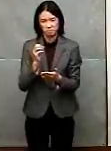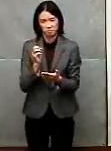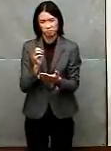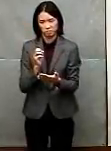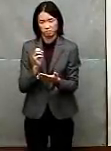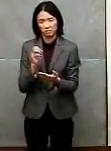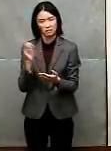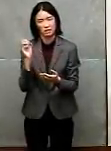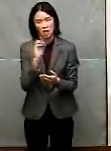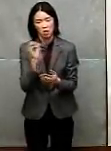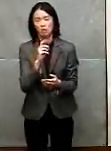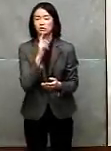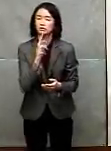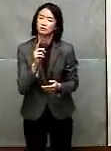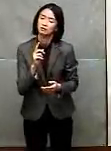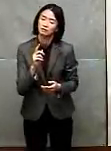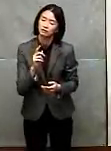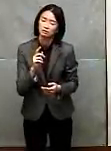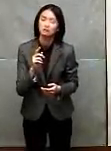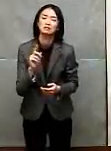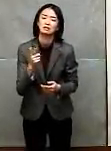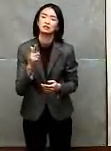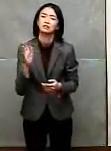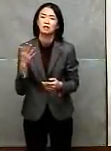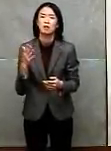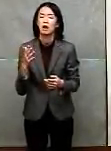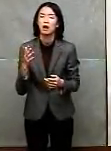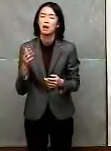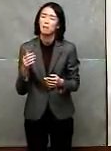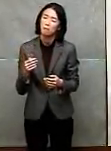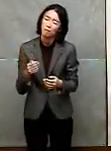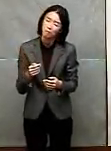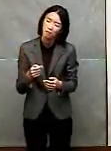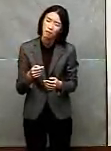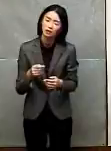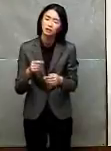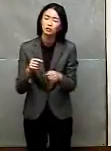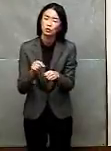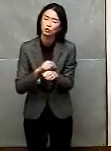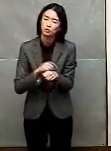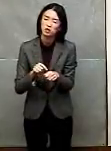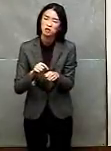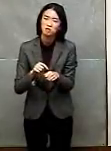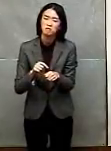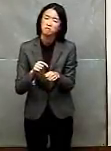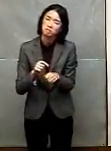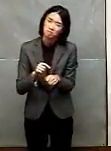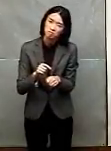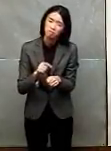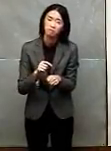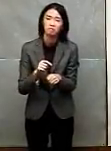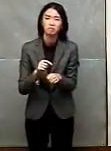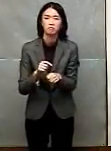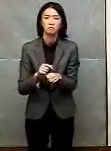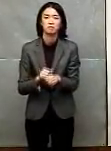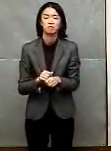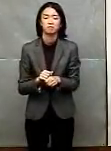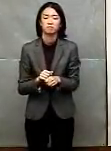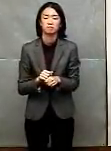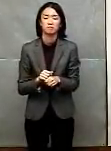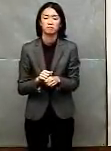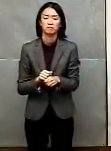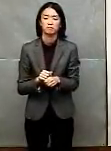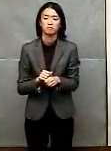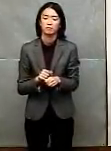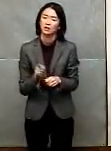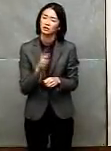、そんなに、はい、特にということで、あまりこう、うん、